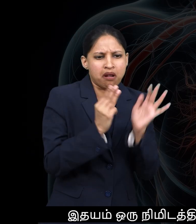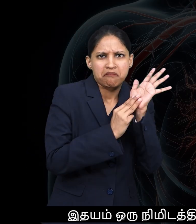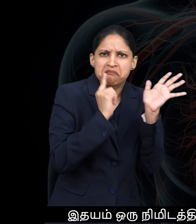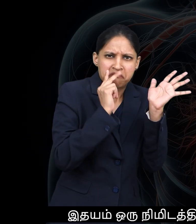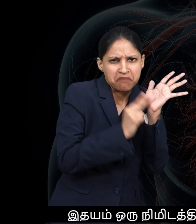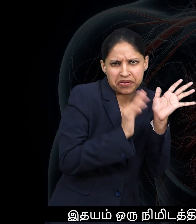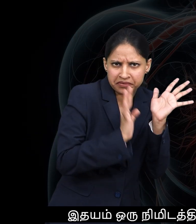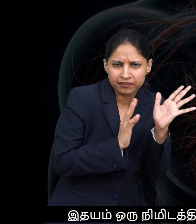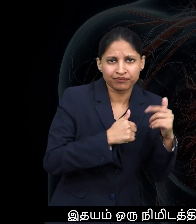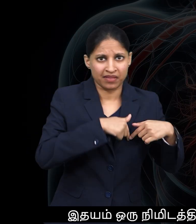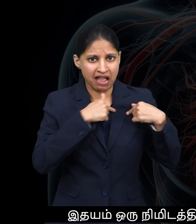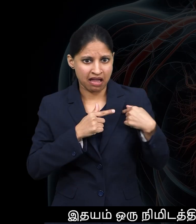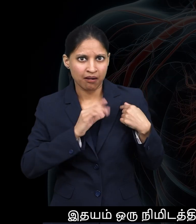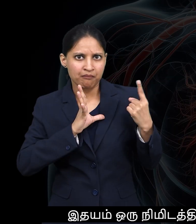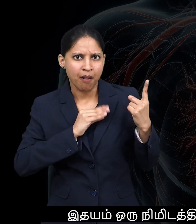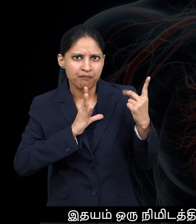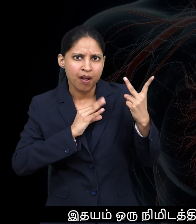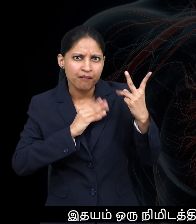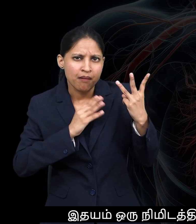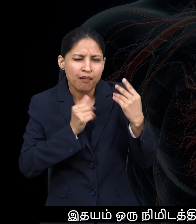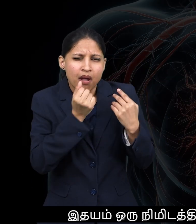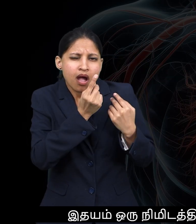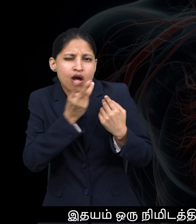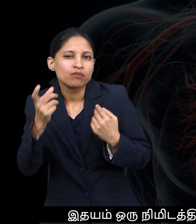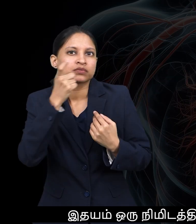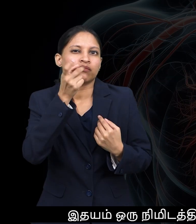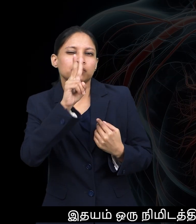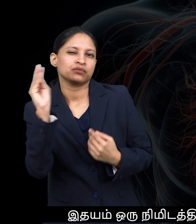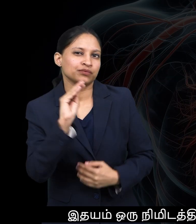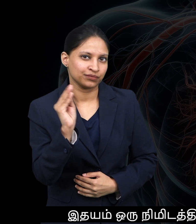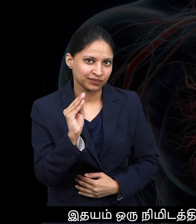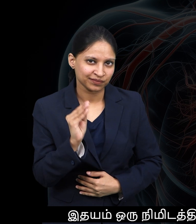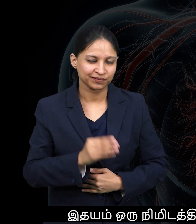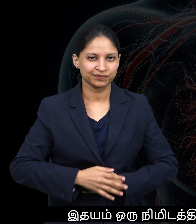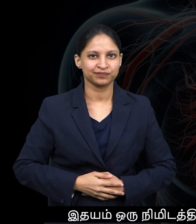இதயம் ஒரு நிமிடத்திற்கு சுமார் 72 முறை துடிக்கிறது.